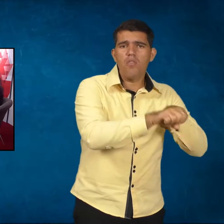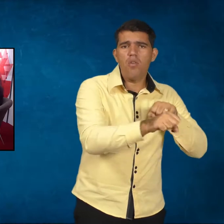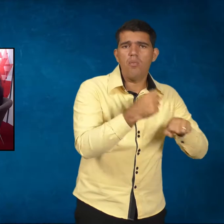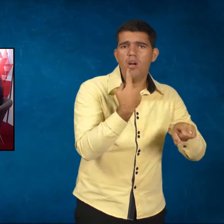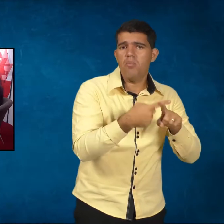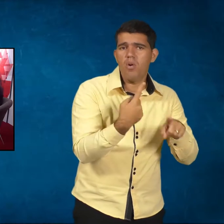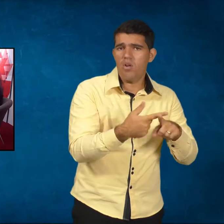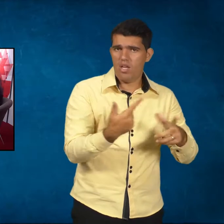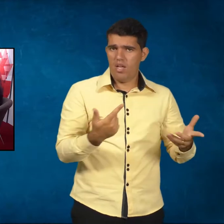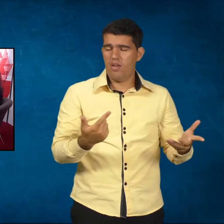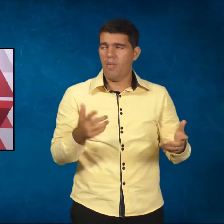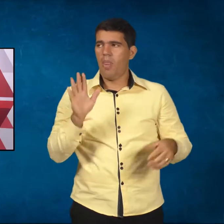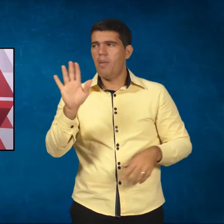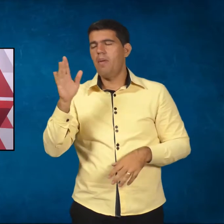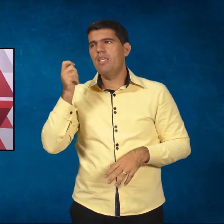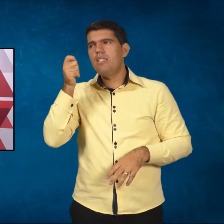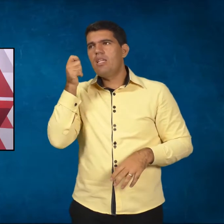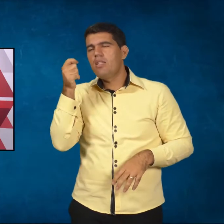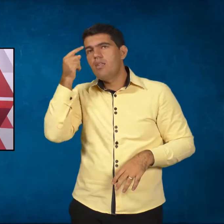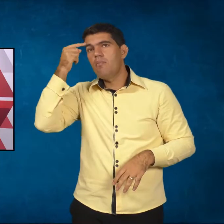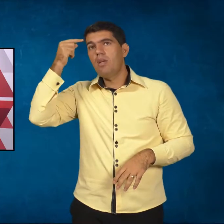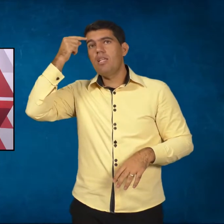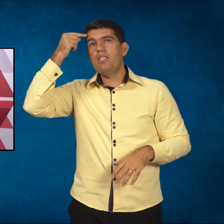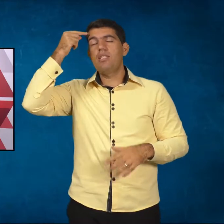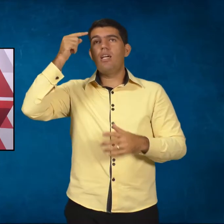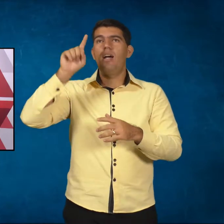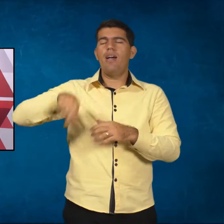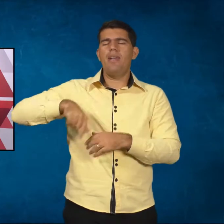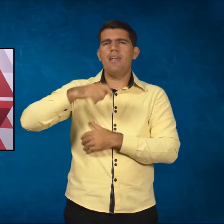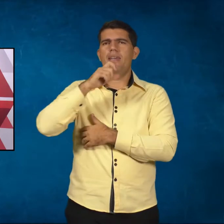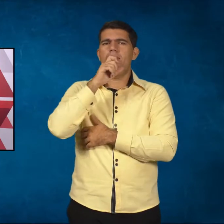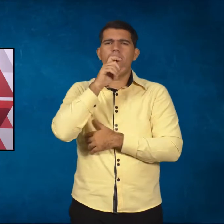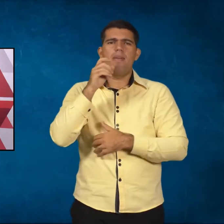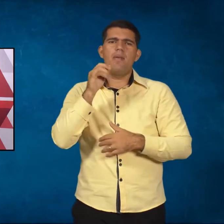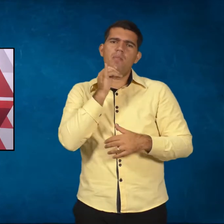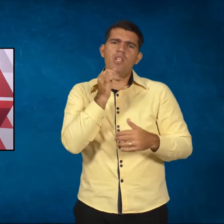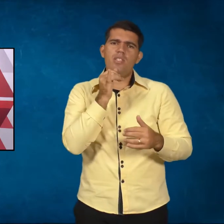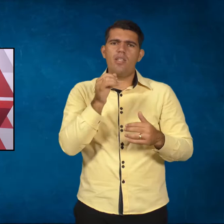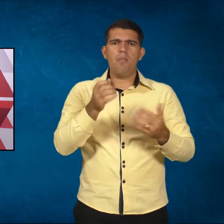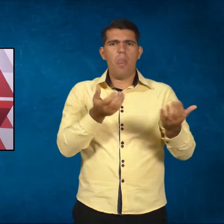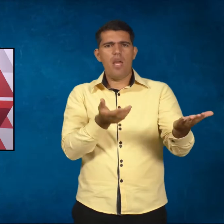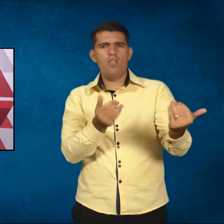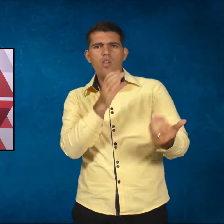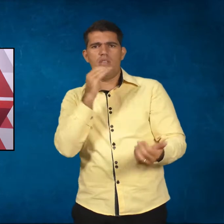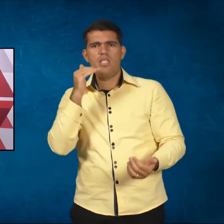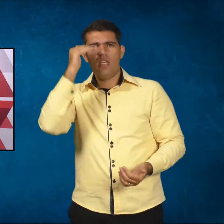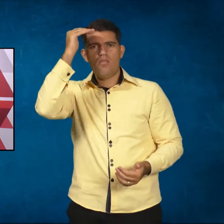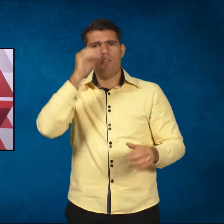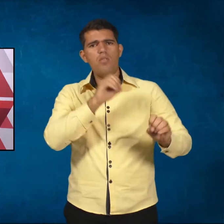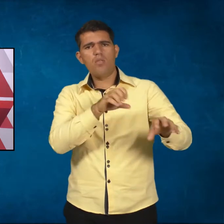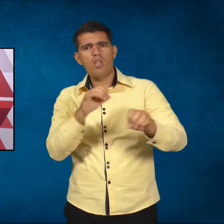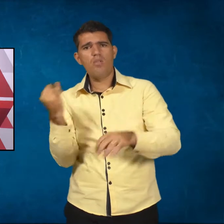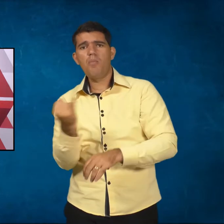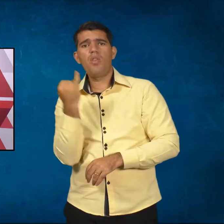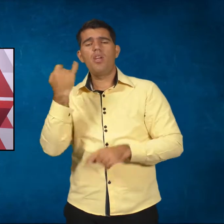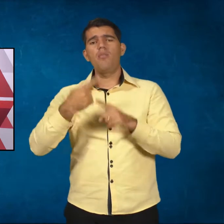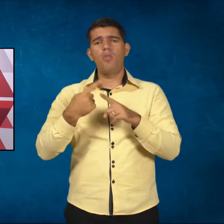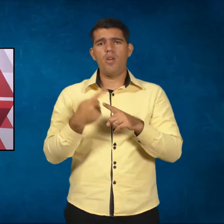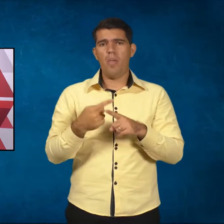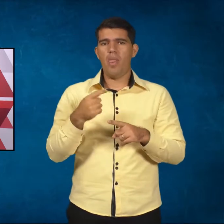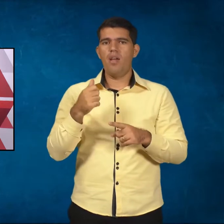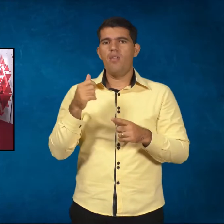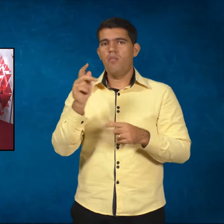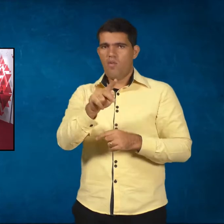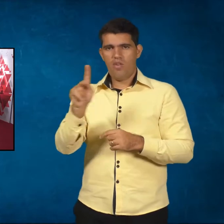isso e tentando pensar um pouco daí a gente encontrar inclusive a importância da jovens e adultos vamos começar o nosso roda